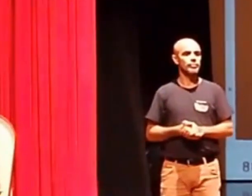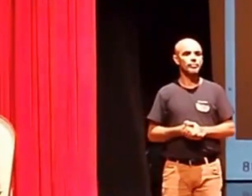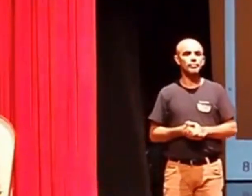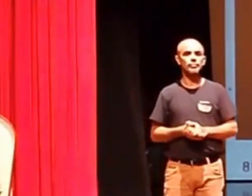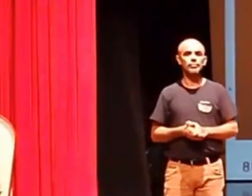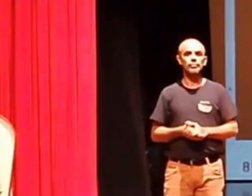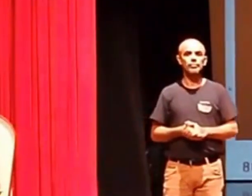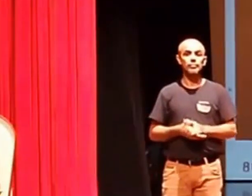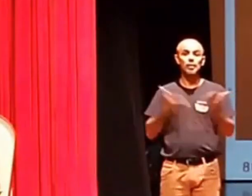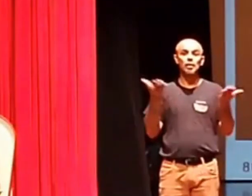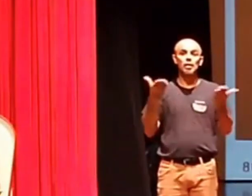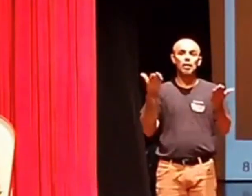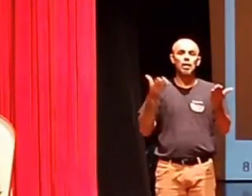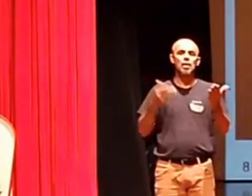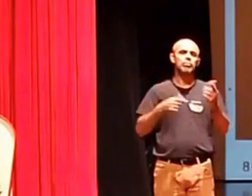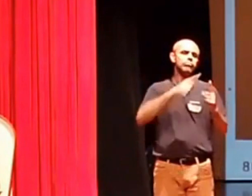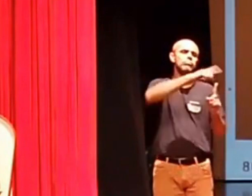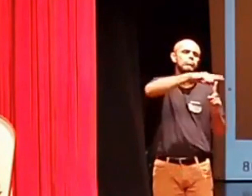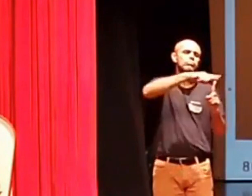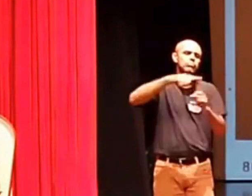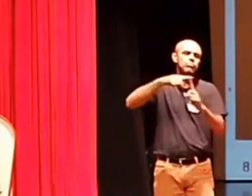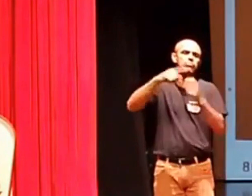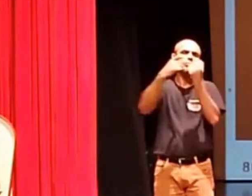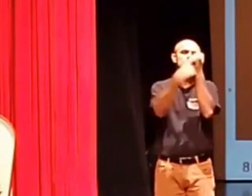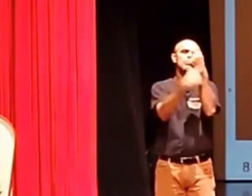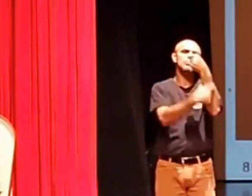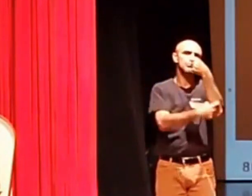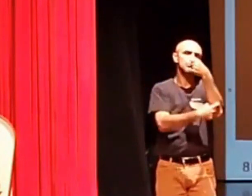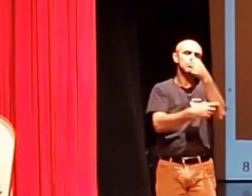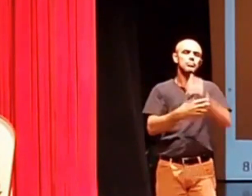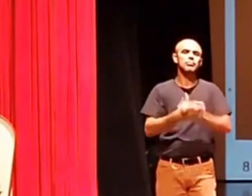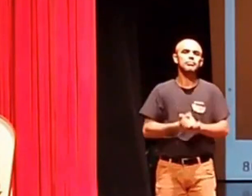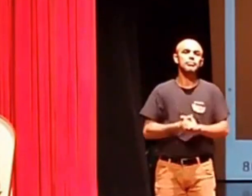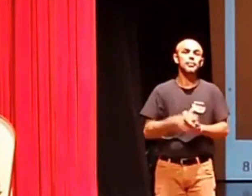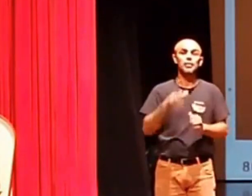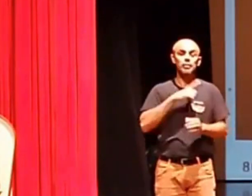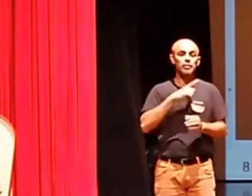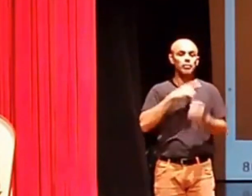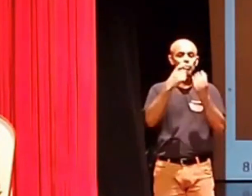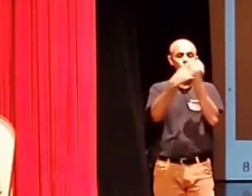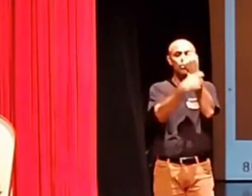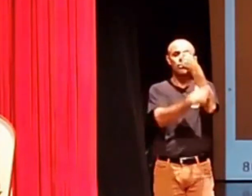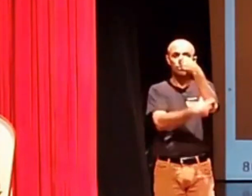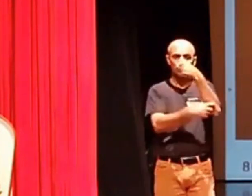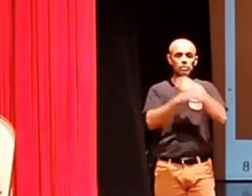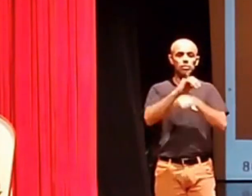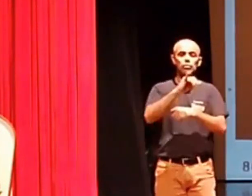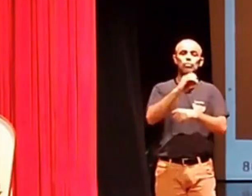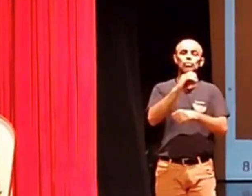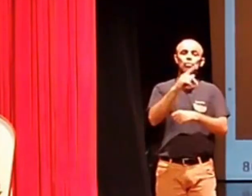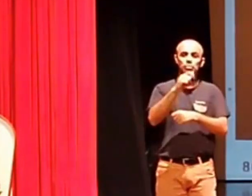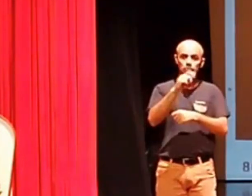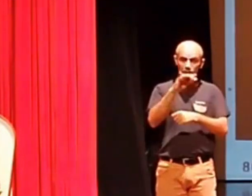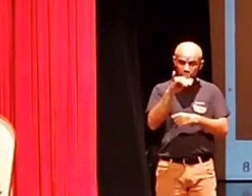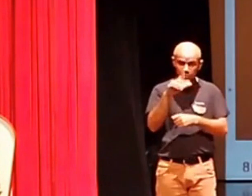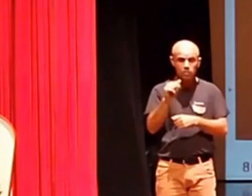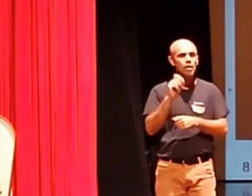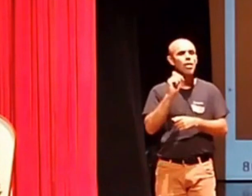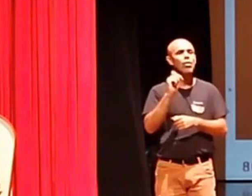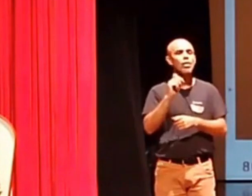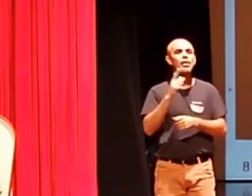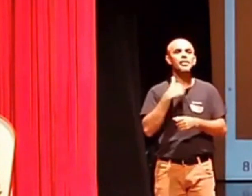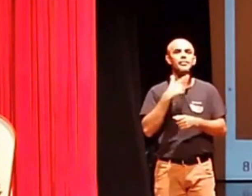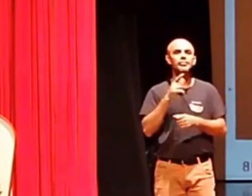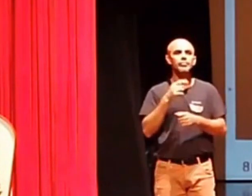Vamos falar um pouco dos tipos de escoliose, então. Nós temos a escoliose idiopática, que é a que compõe